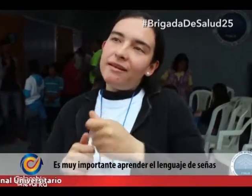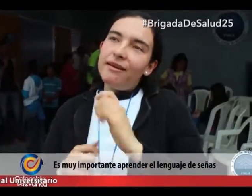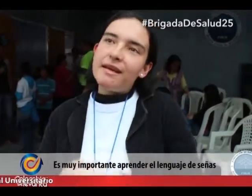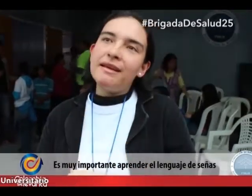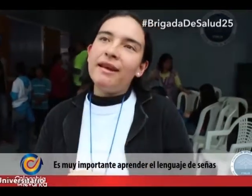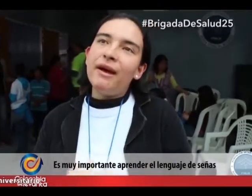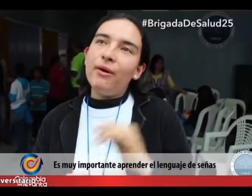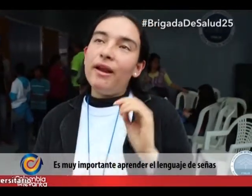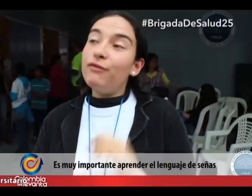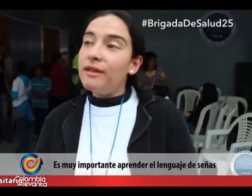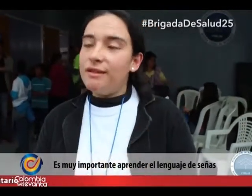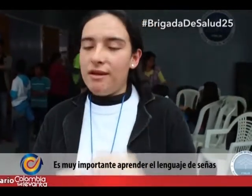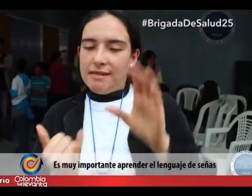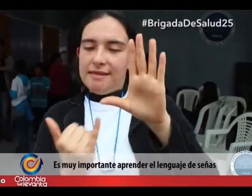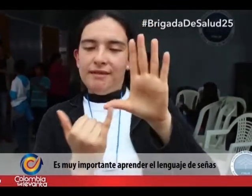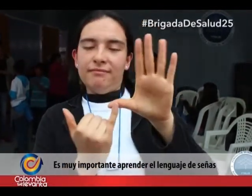asignado a la Fundación es esta.